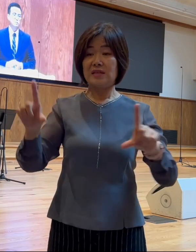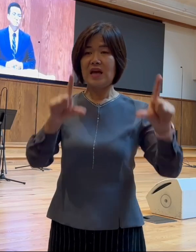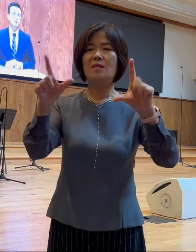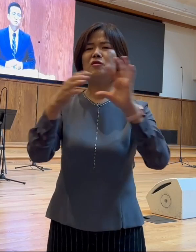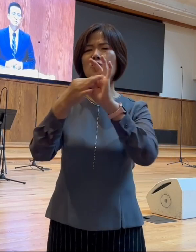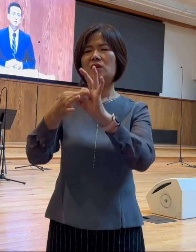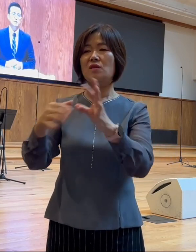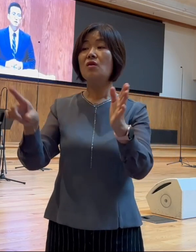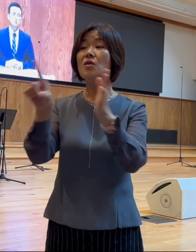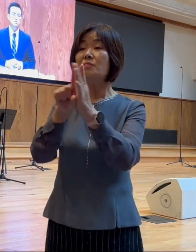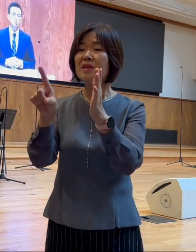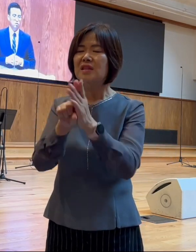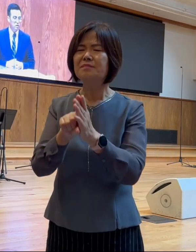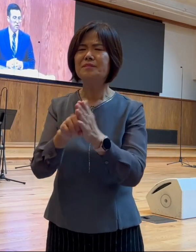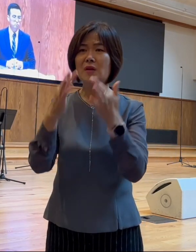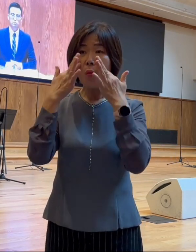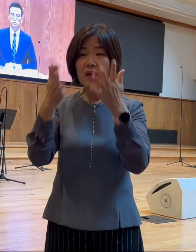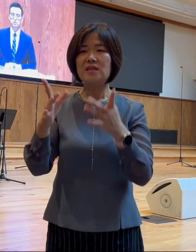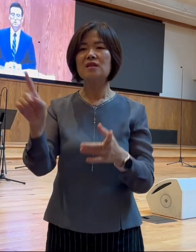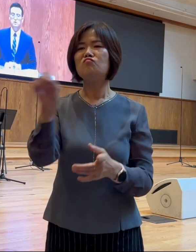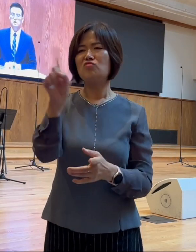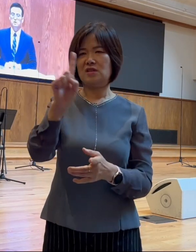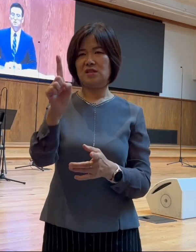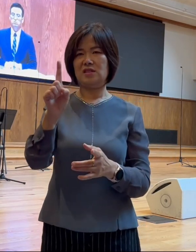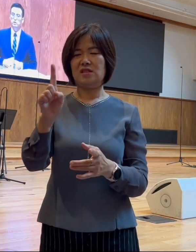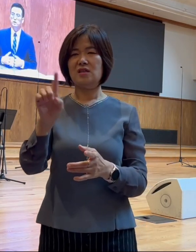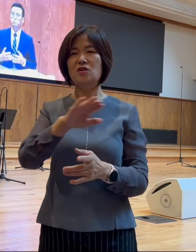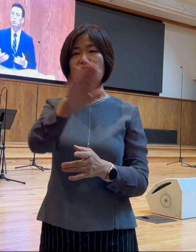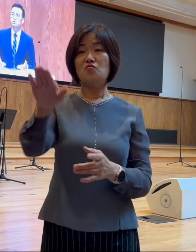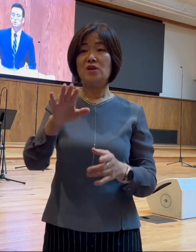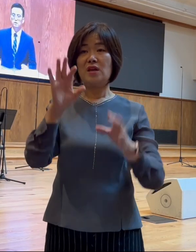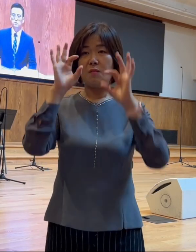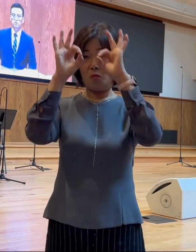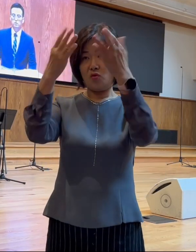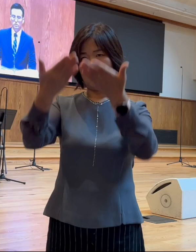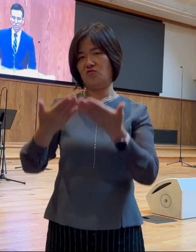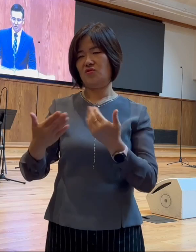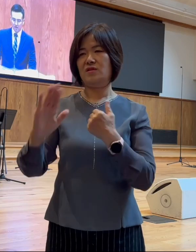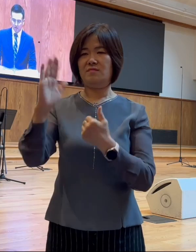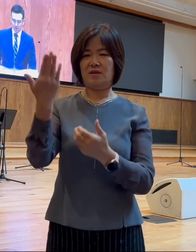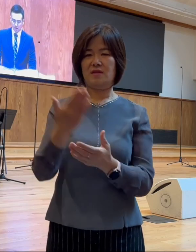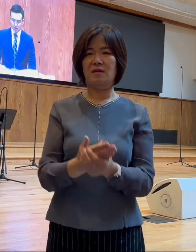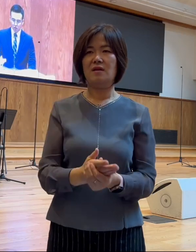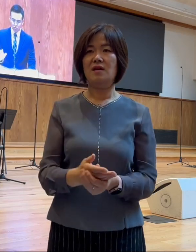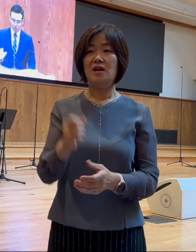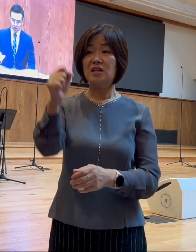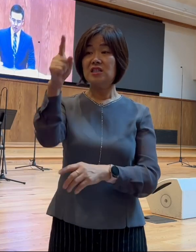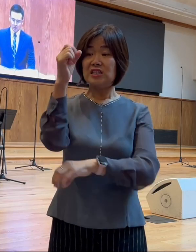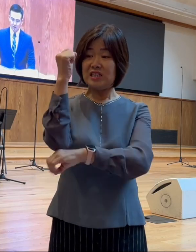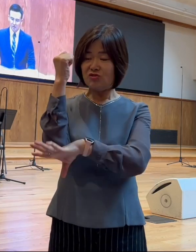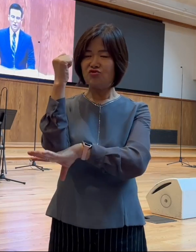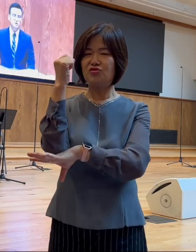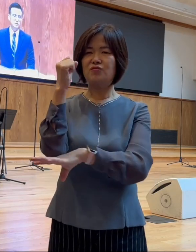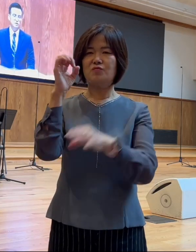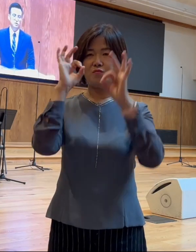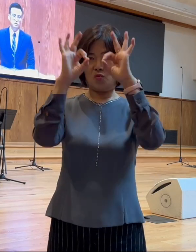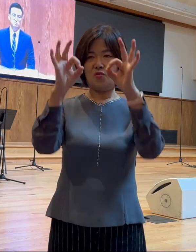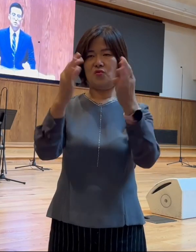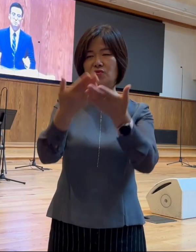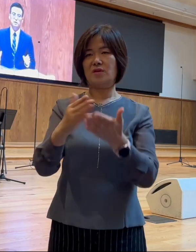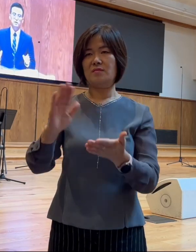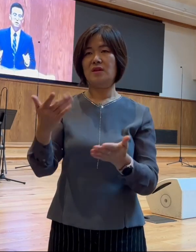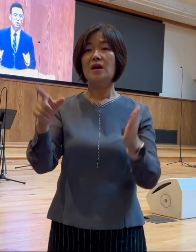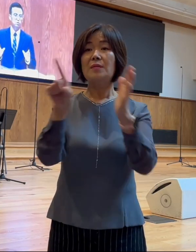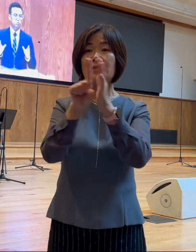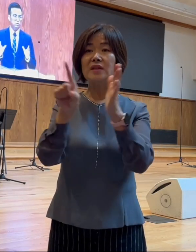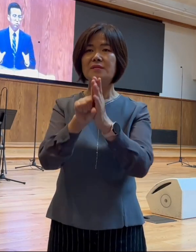통해서 믿음이라는 게 정확하게 무엇인지 우리에게 보이셨다는 거예요. 그 기준을 제시하신다는, 그